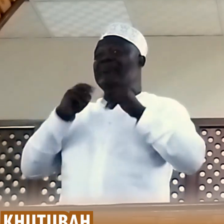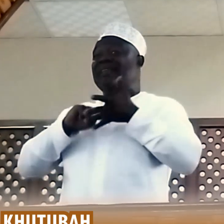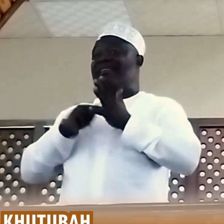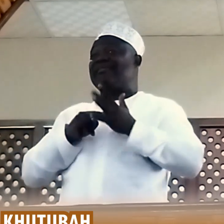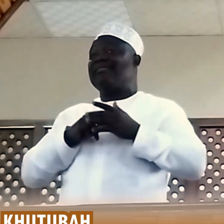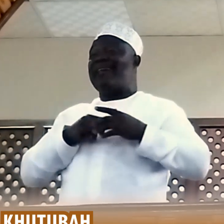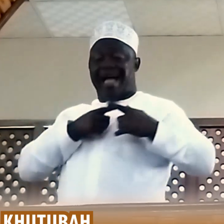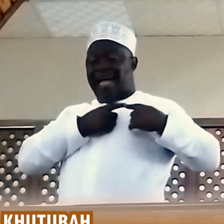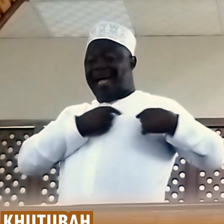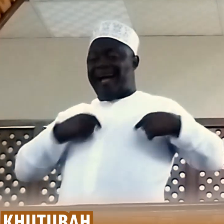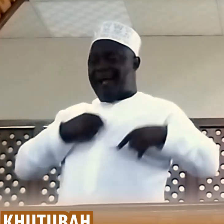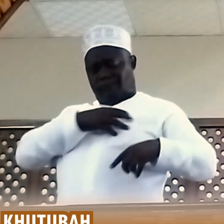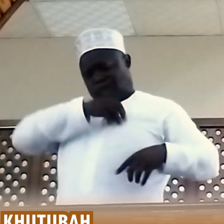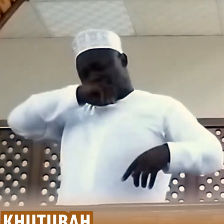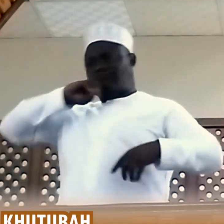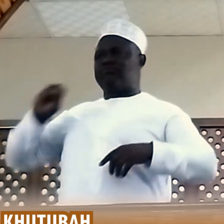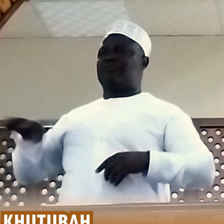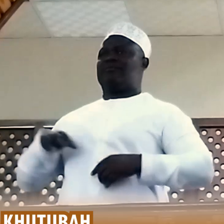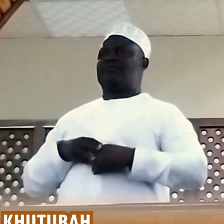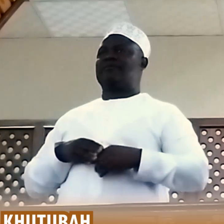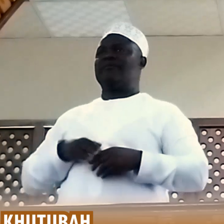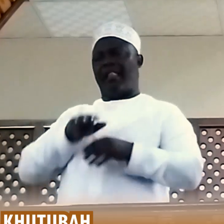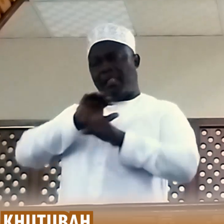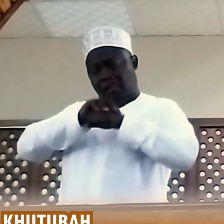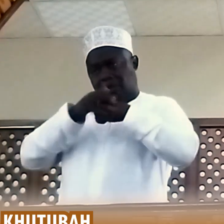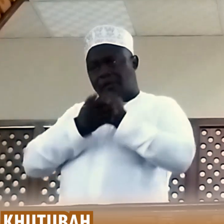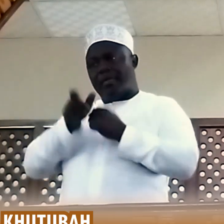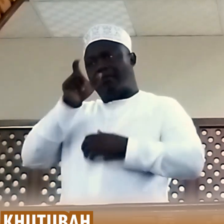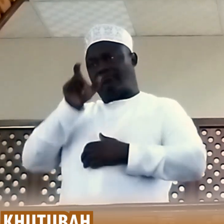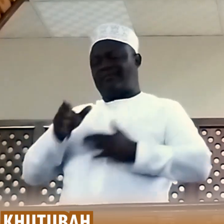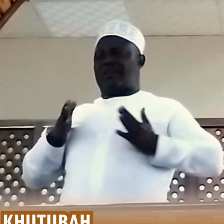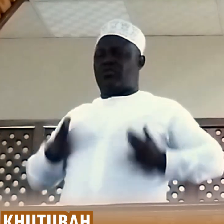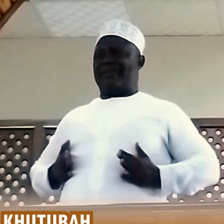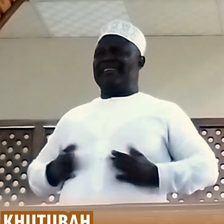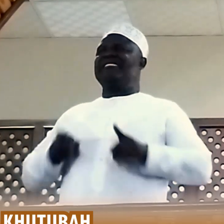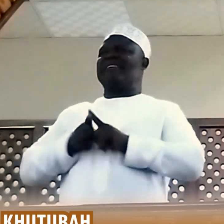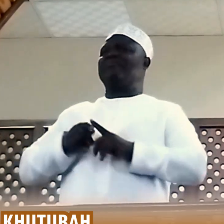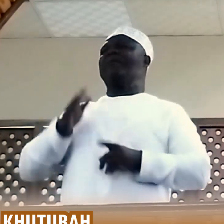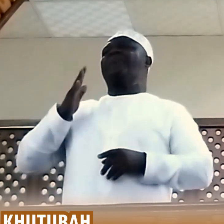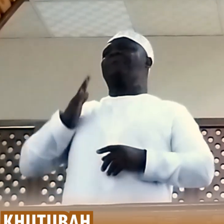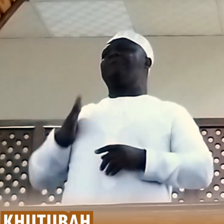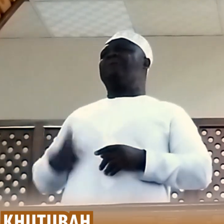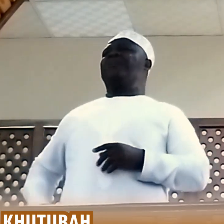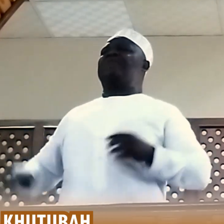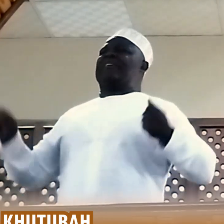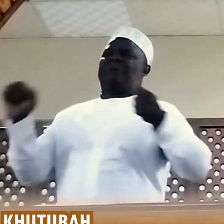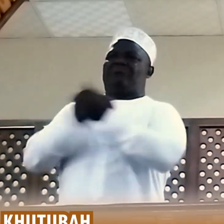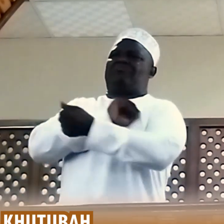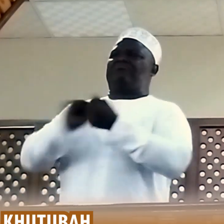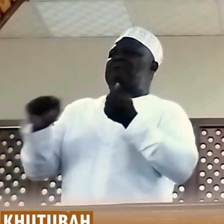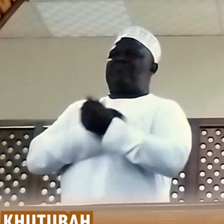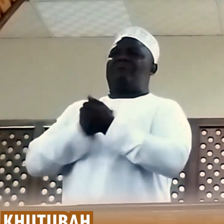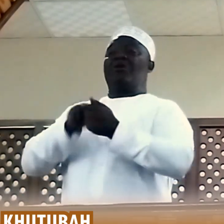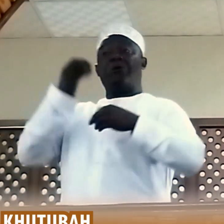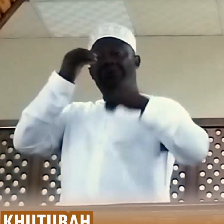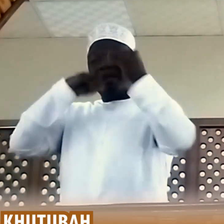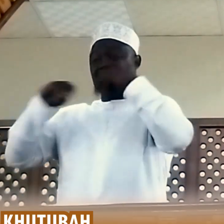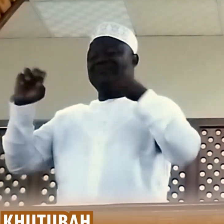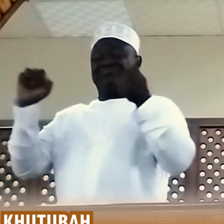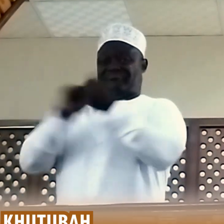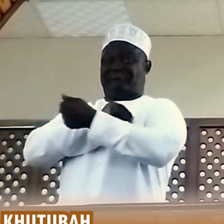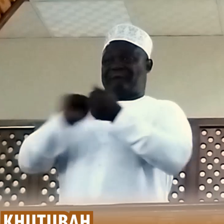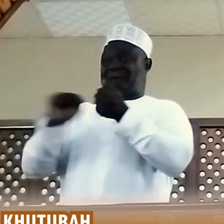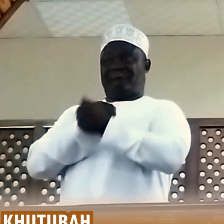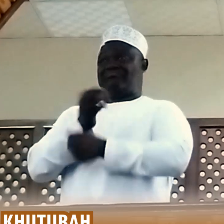ekitende ekyo ate nga kyatondebwa mu buntu. Wafasadati akhlaqu, empisa ze zoononeka omuntu bw'atambulira mu buli bw'enguzi.